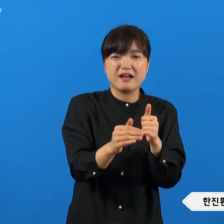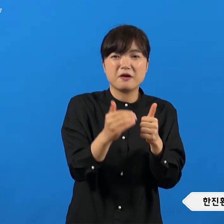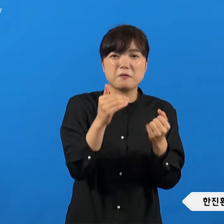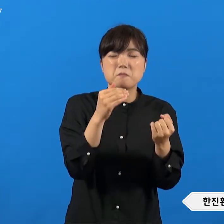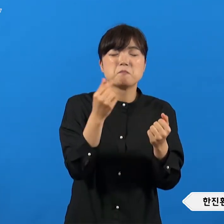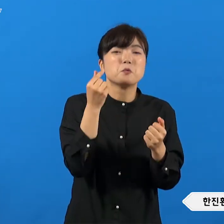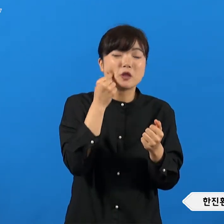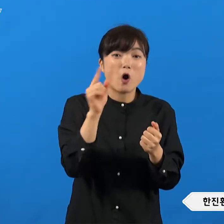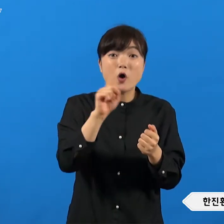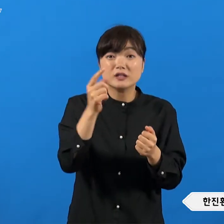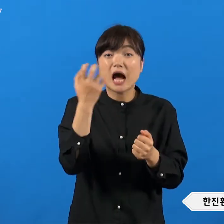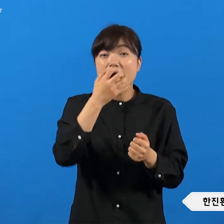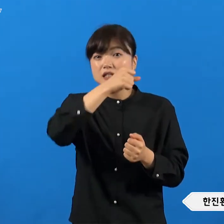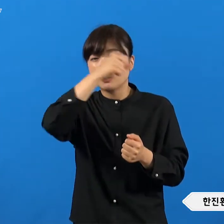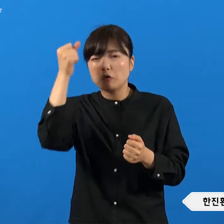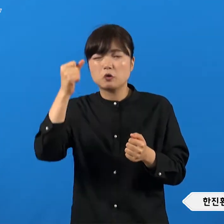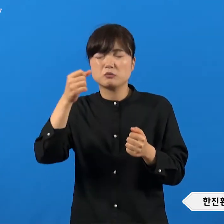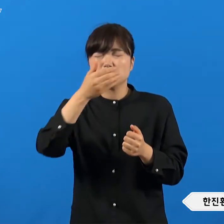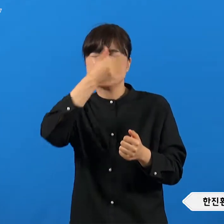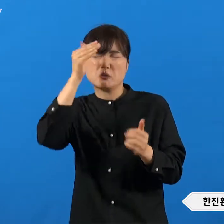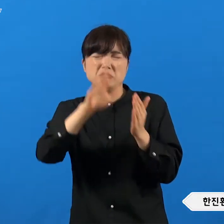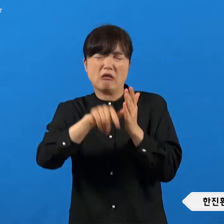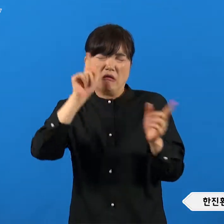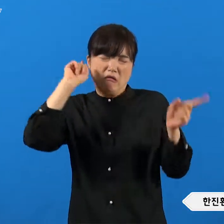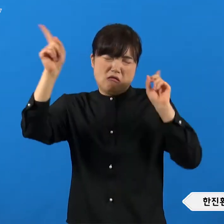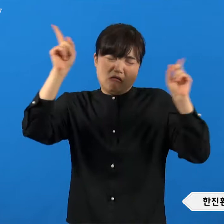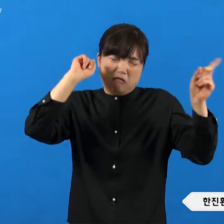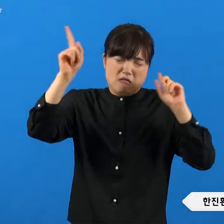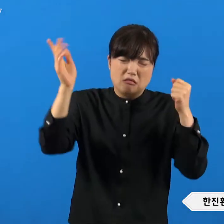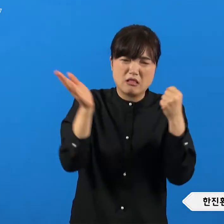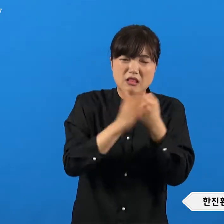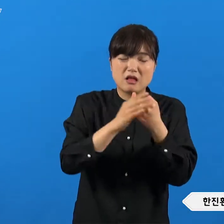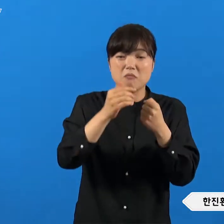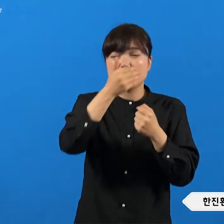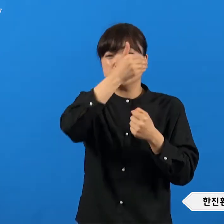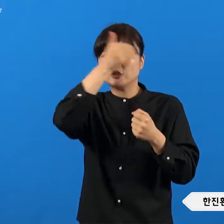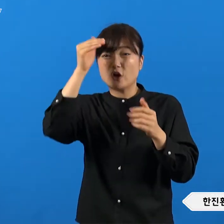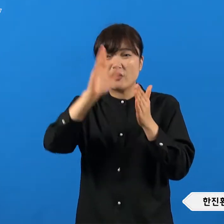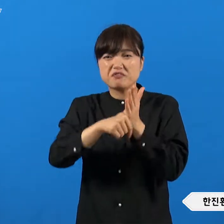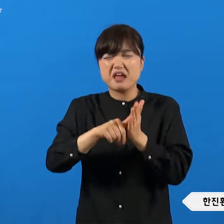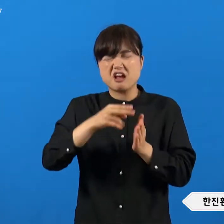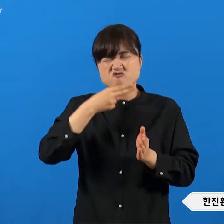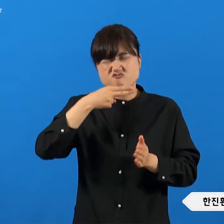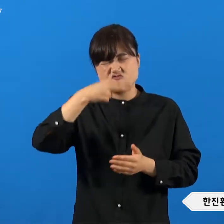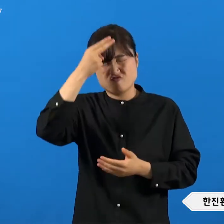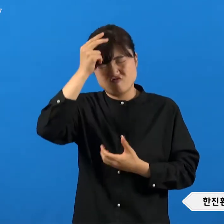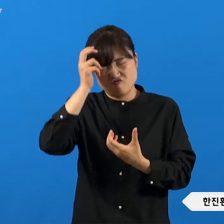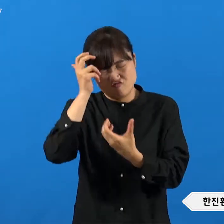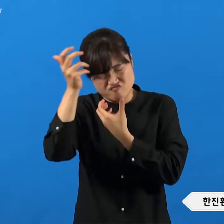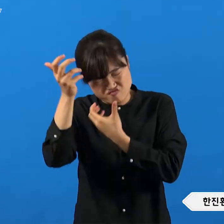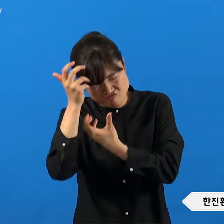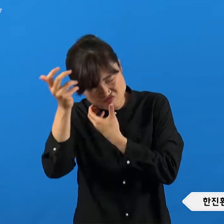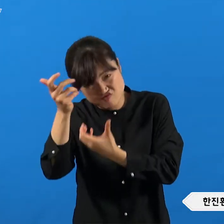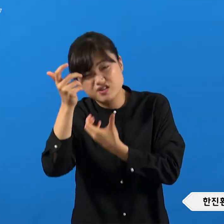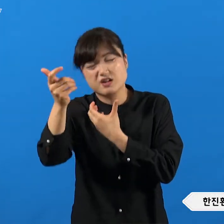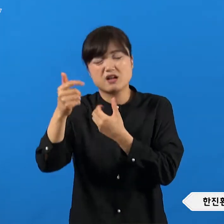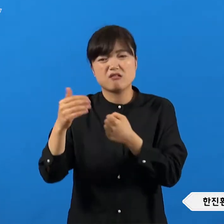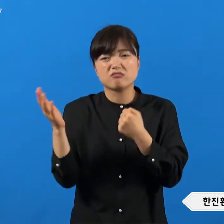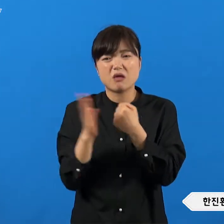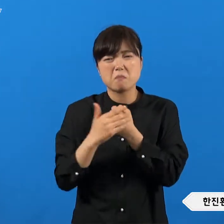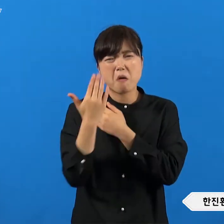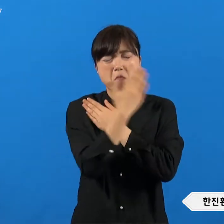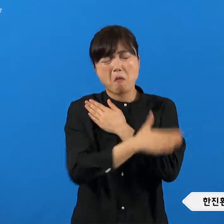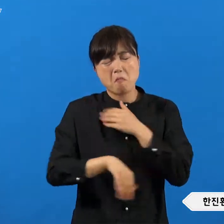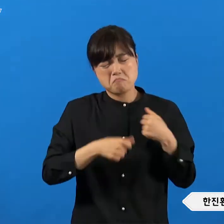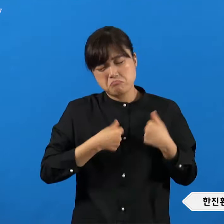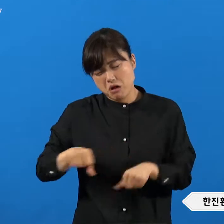어떤 장로님은 젊은 시절에 너무 방탕하게 살아서 알코올 중독자였습니다. 몸이 폐인처럼